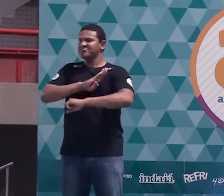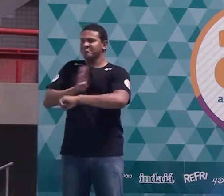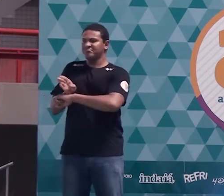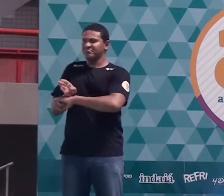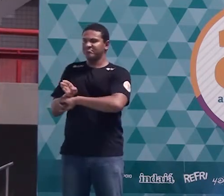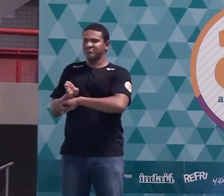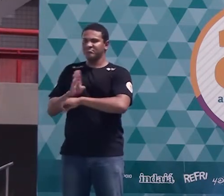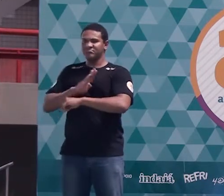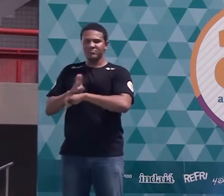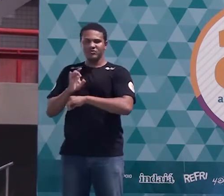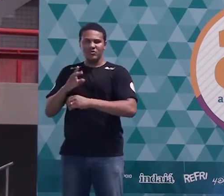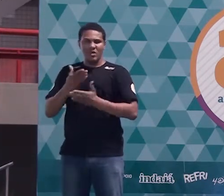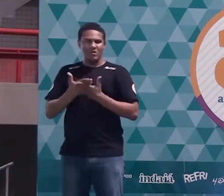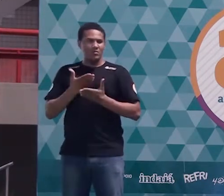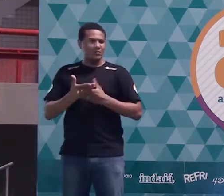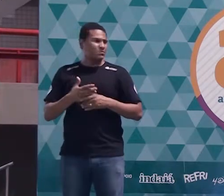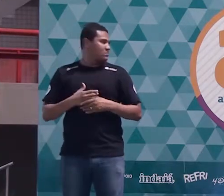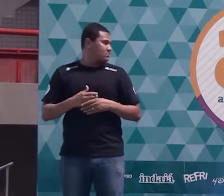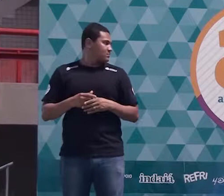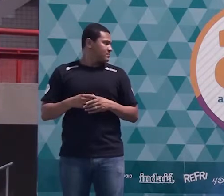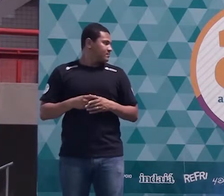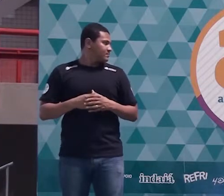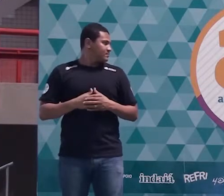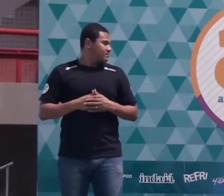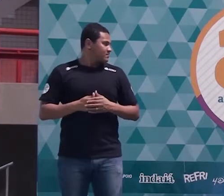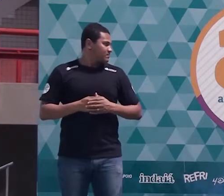aula de hoje. Então vamos embora, né? Desculpem.